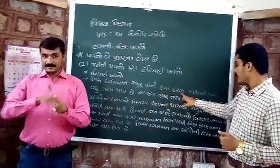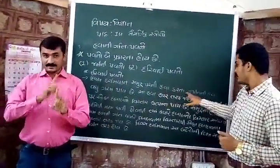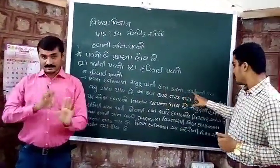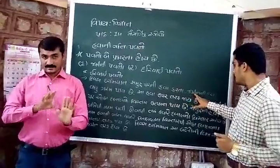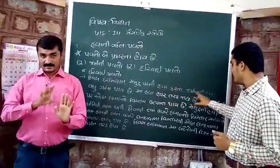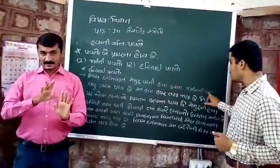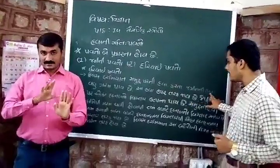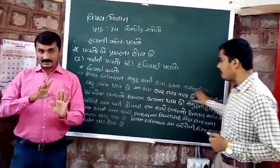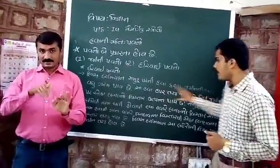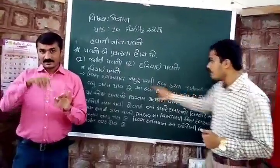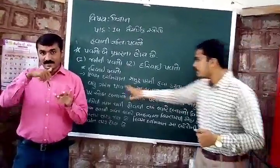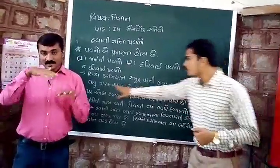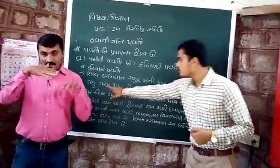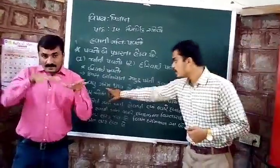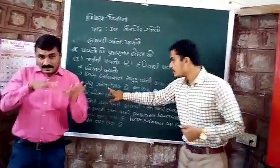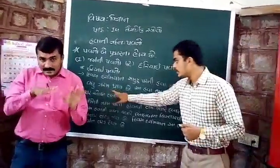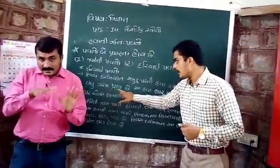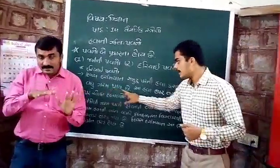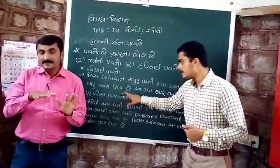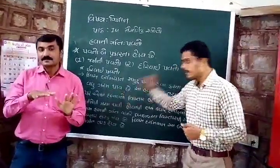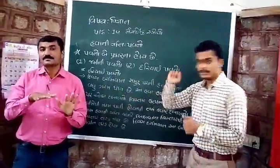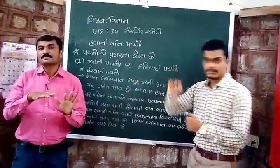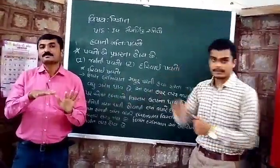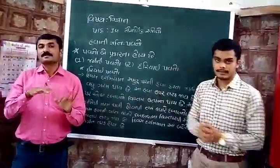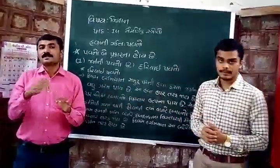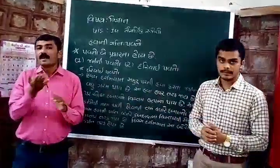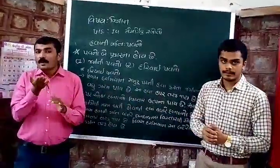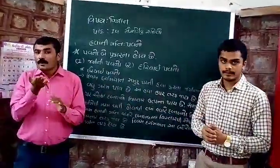કરતા જમીનની હવા વધુ ગરમ થાય છે.